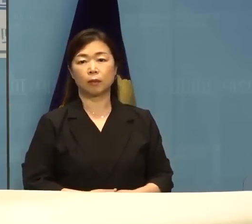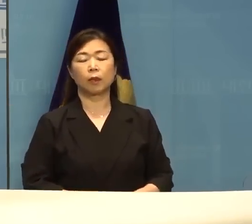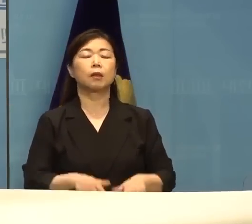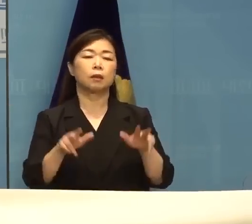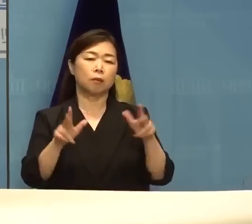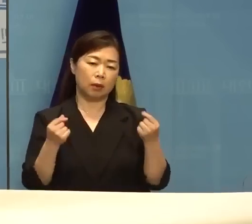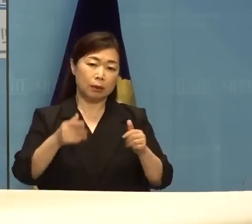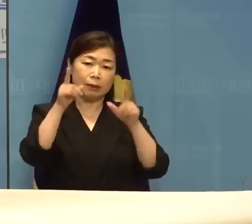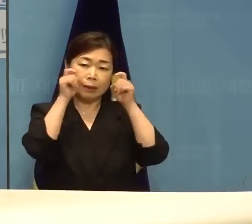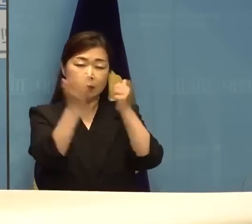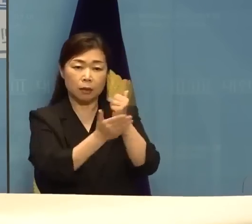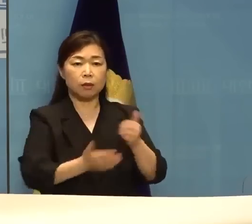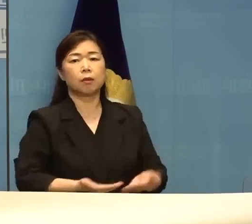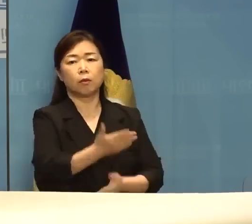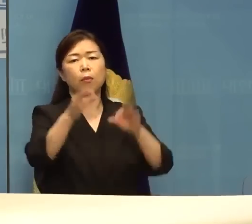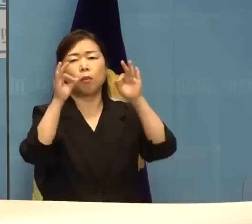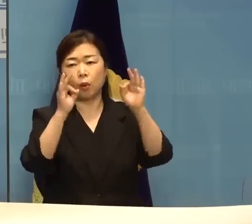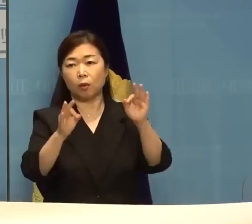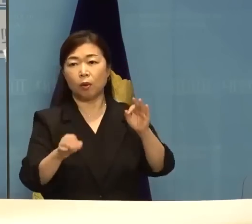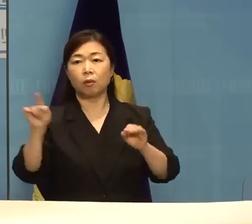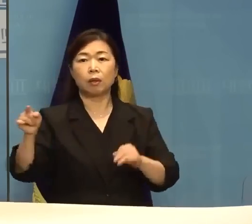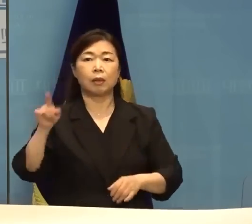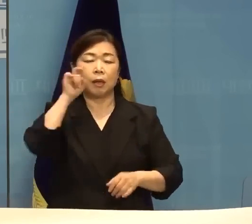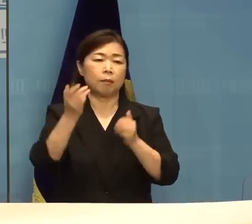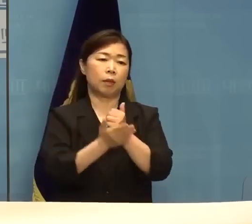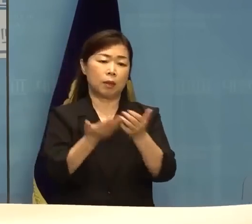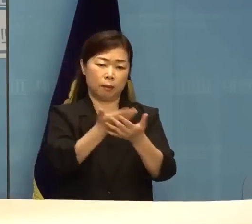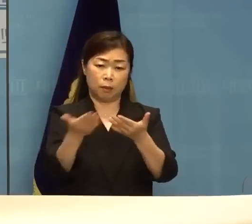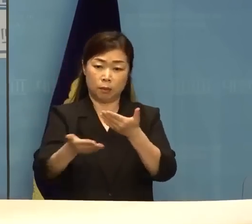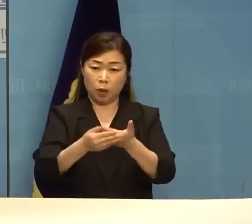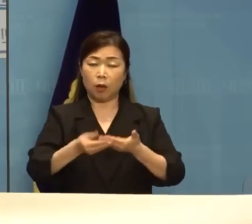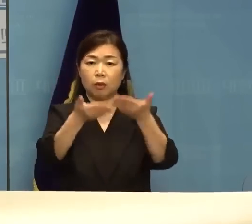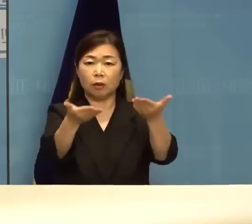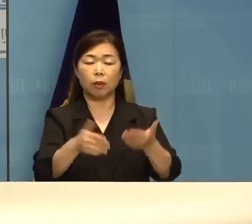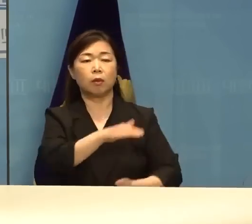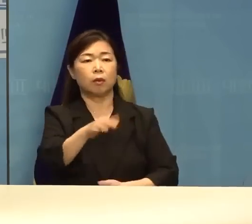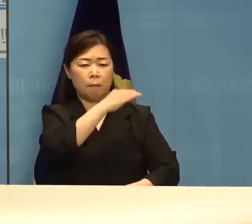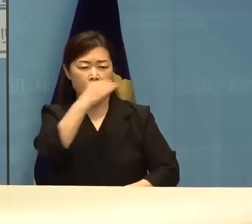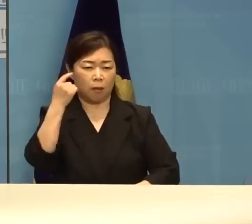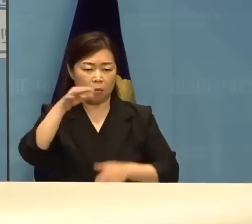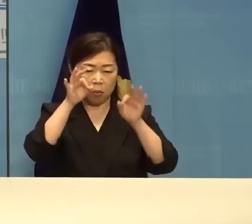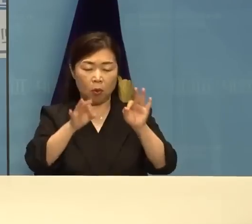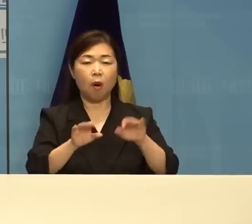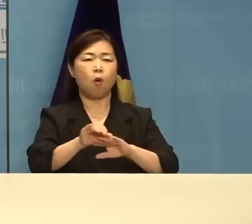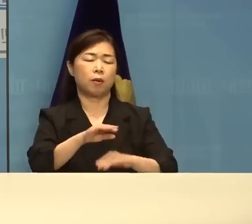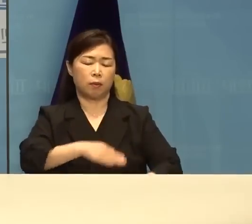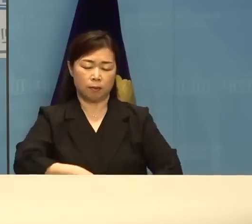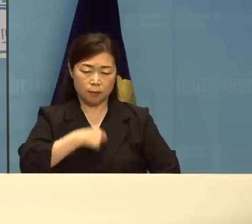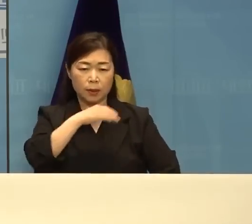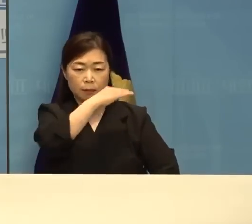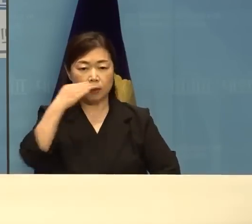지금 이런 사진들 여러분들 보시라고 뒤에다 사진으로 다 첨부했으니 여러분들이 좀 바로 알고 언론이